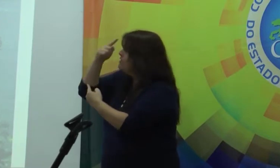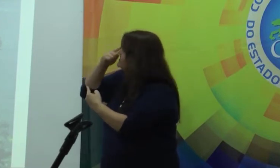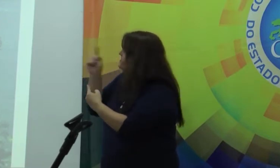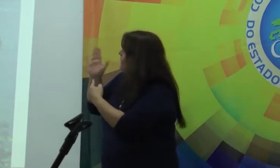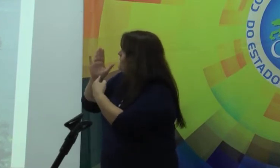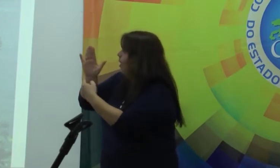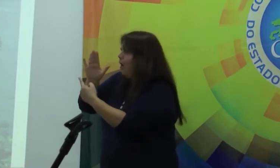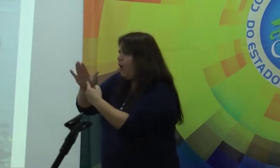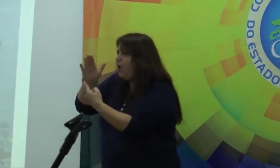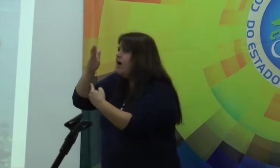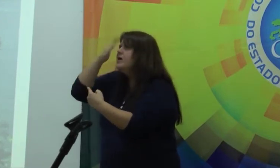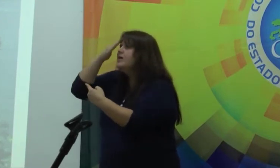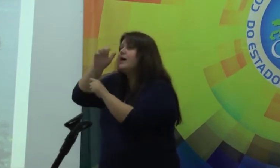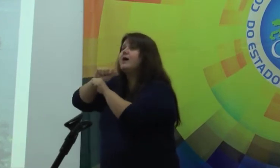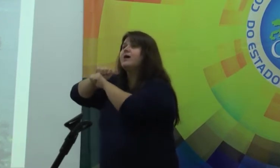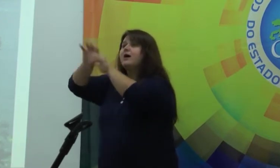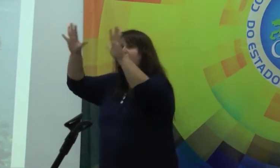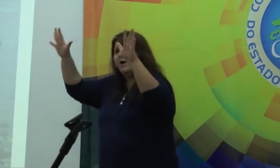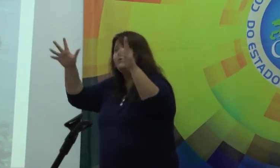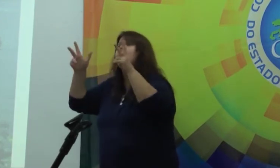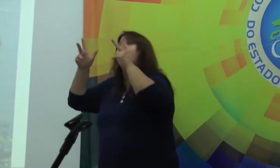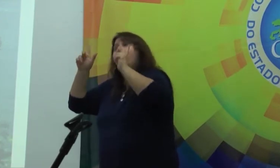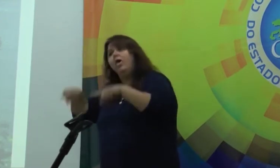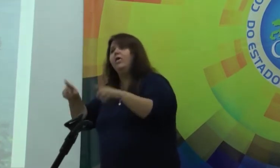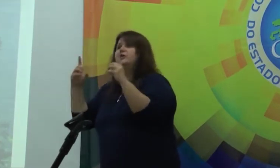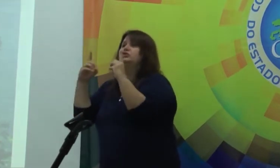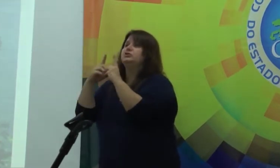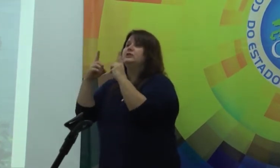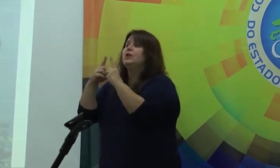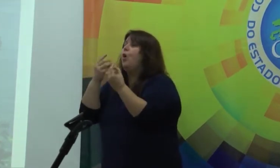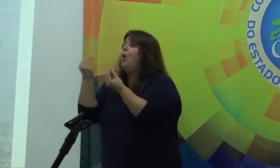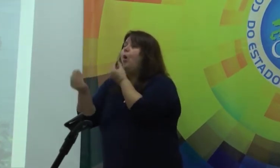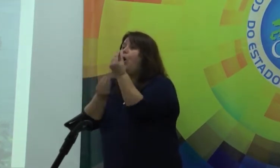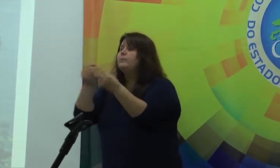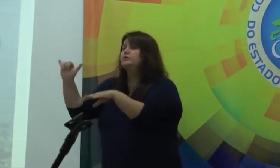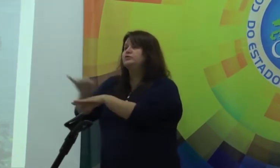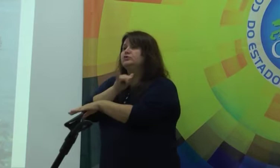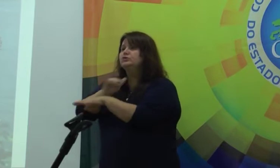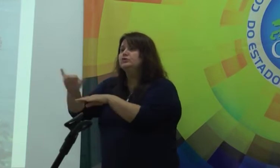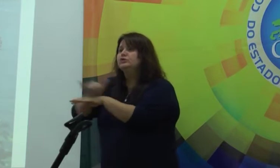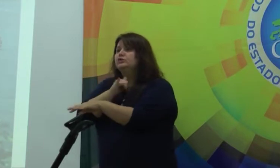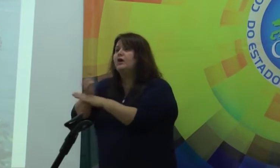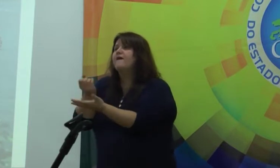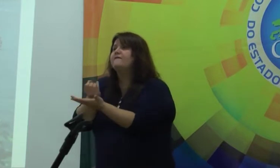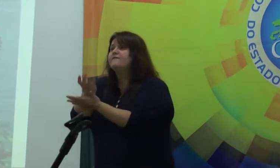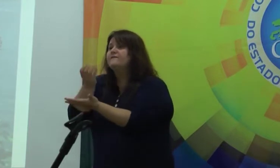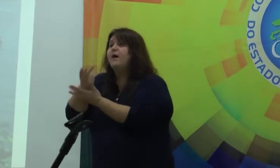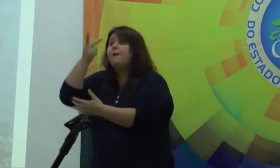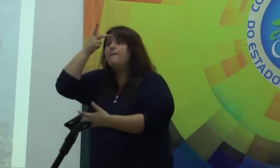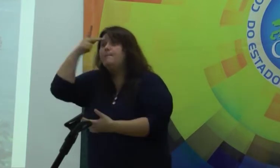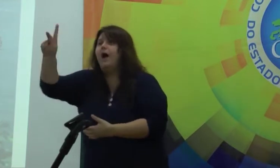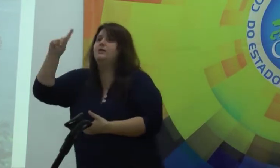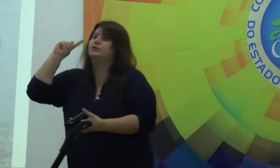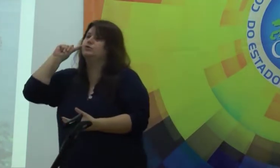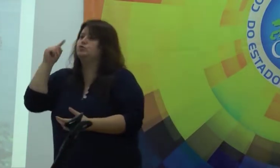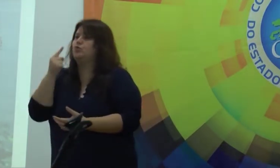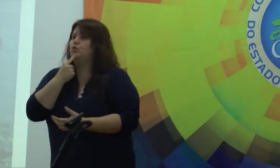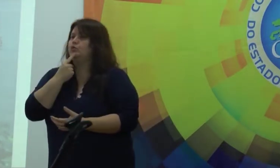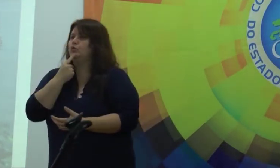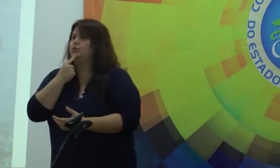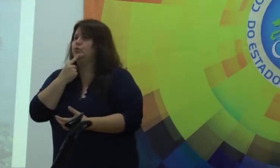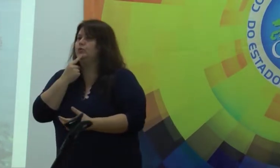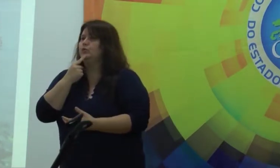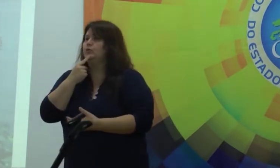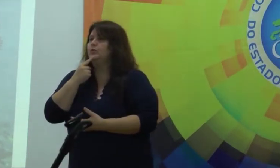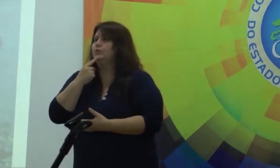a palestra com visual em Libras e ficou tudo tão claro. Né? Isso é didática, são